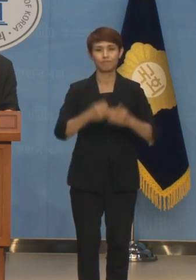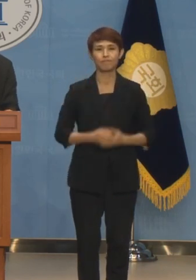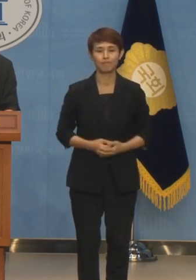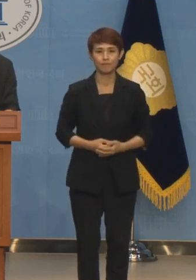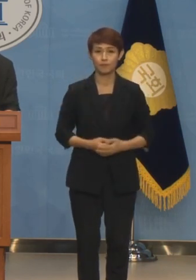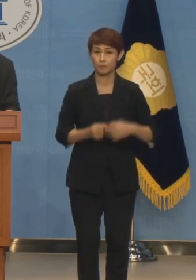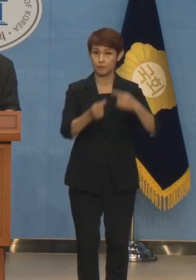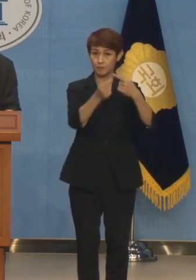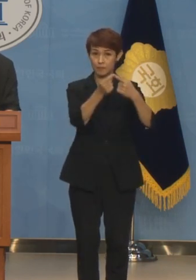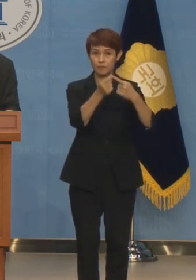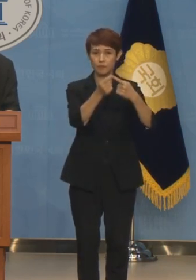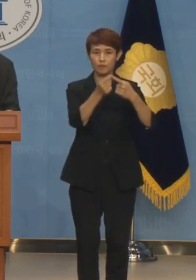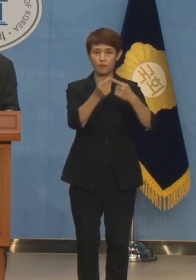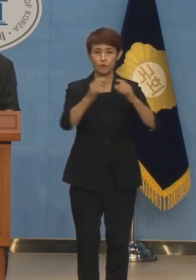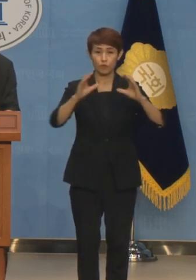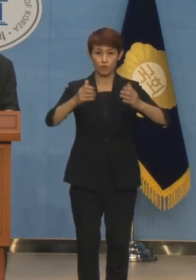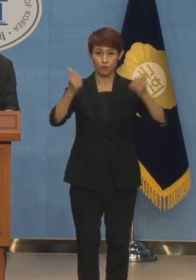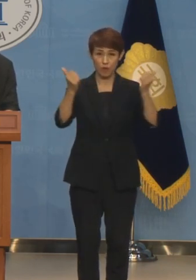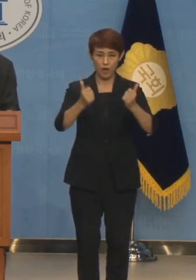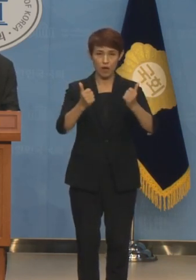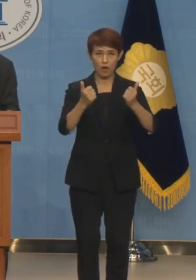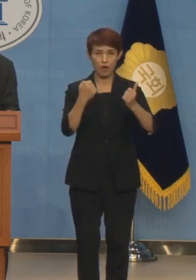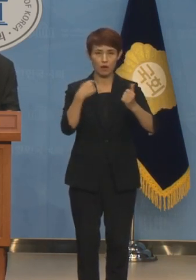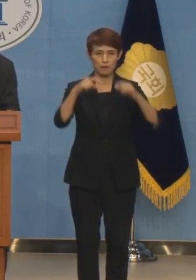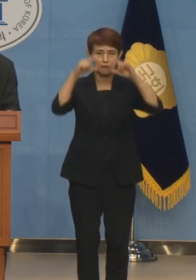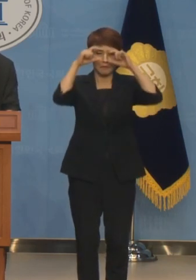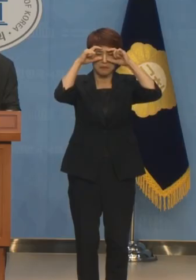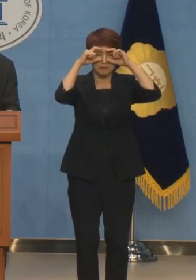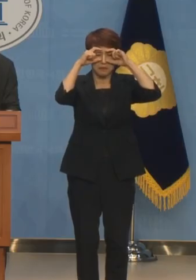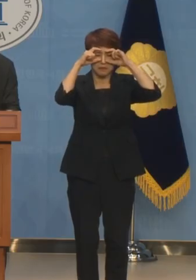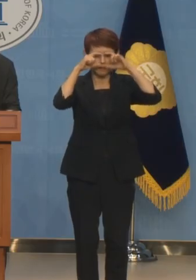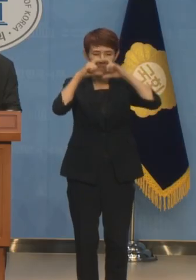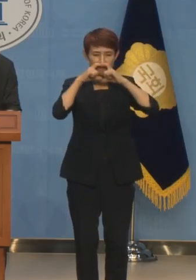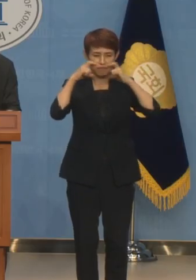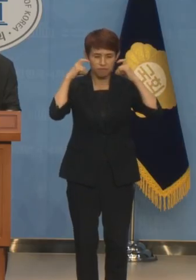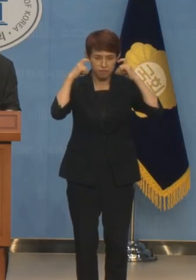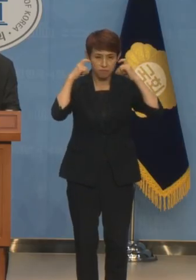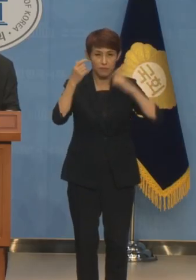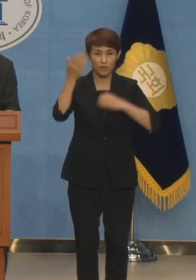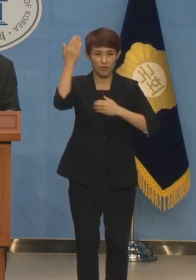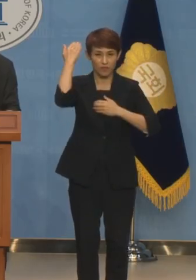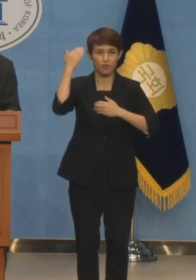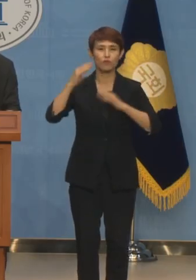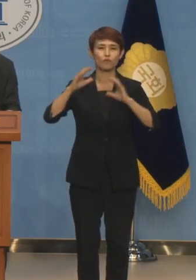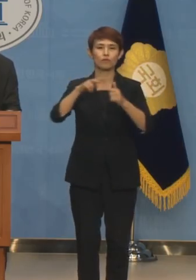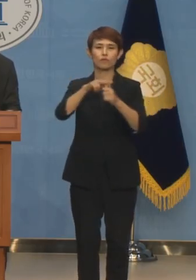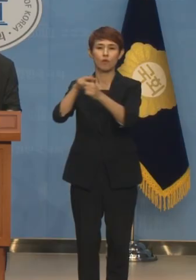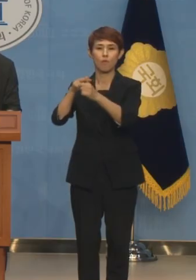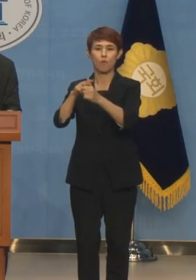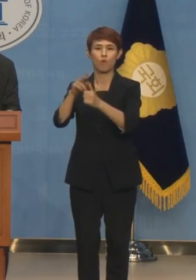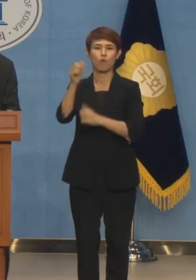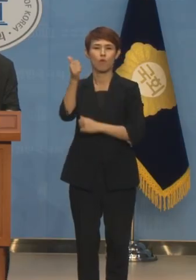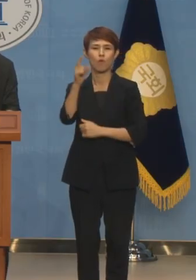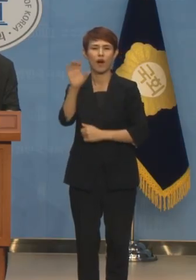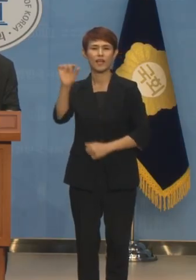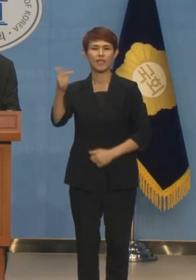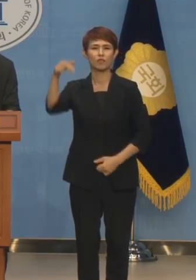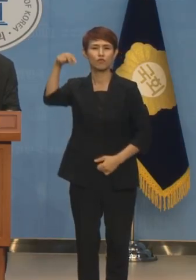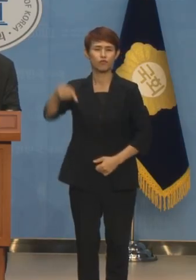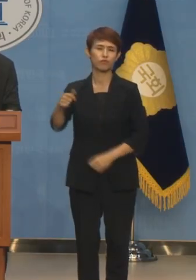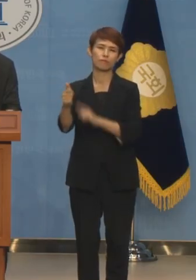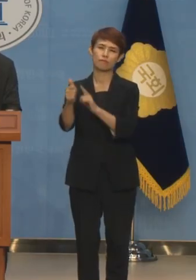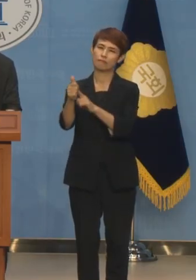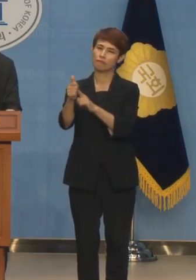번째입니다. 국회에 변장하고 나온 전직 국정원 간부 황인수 씨 얘기를 안 할 수가